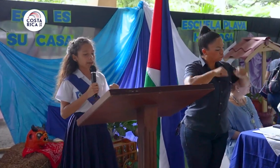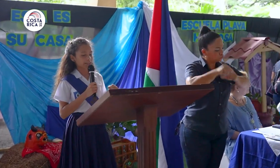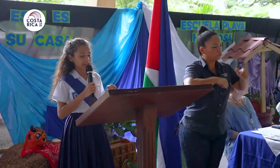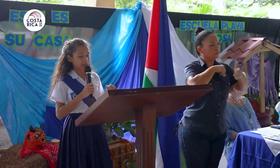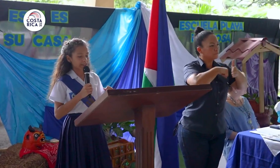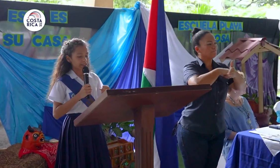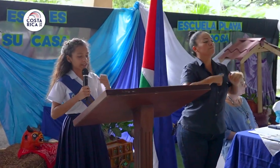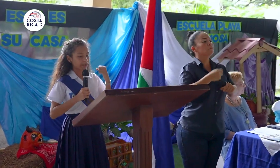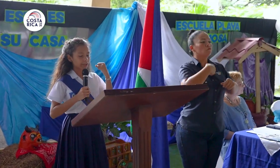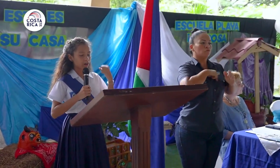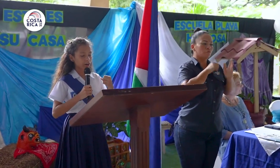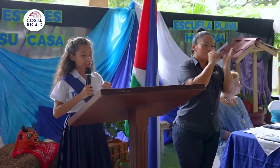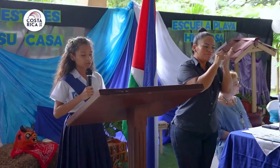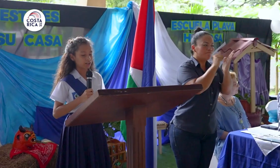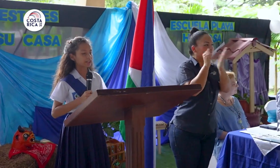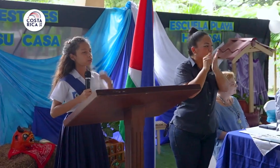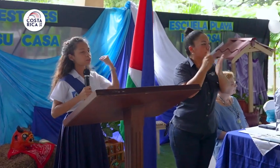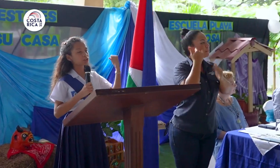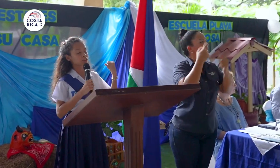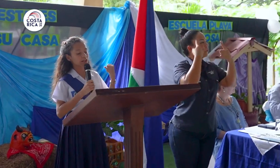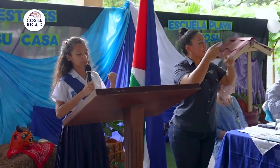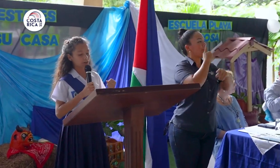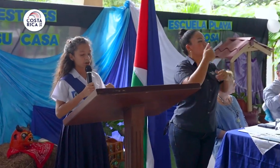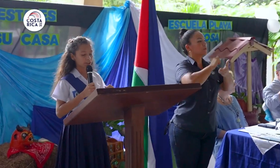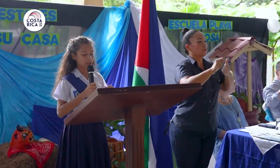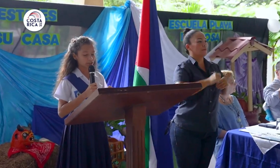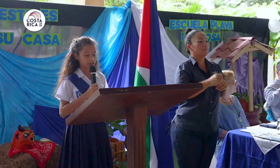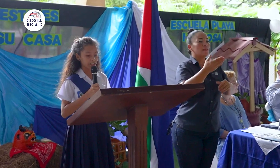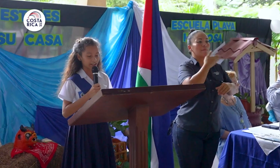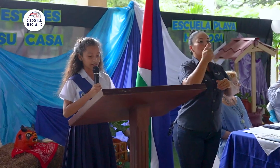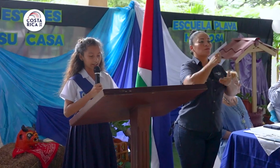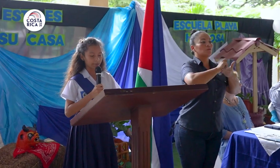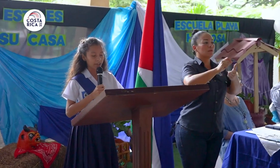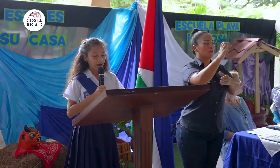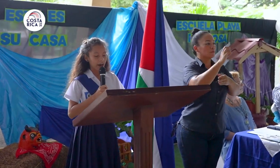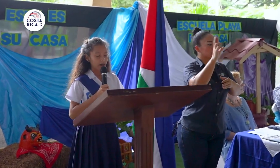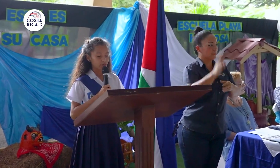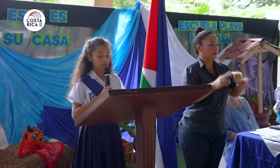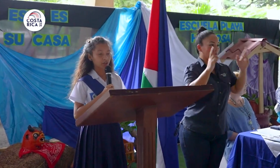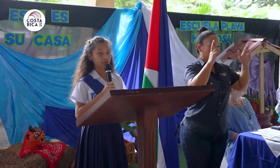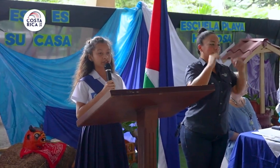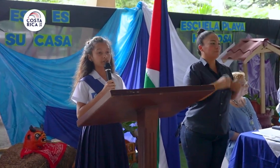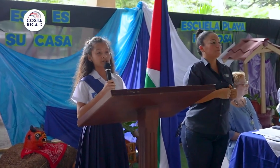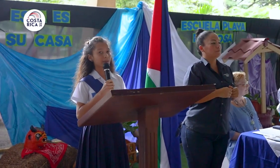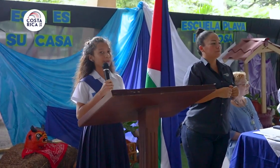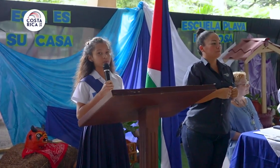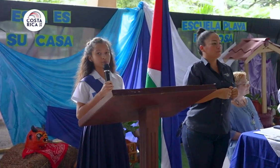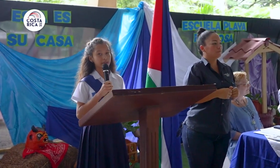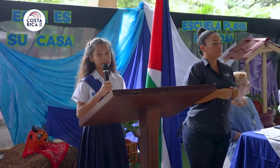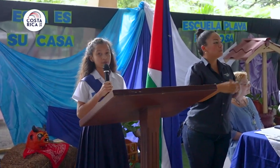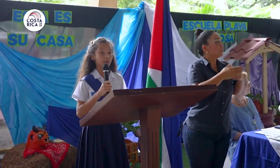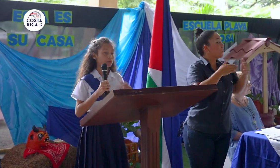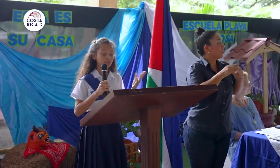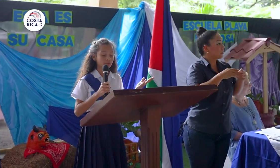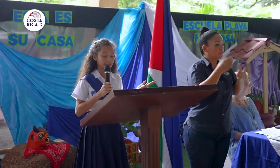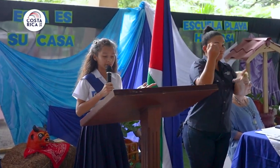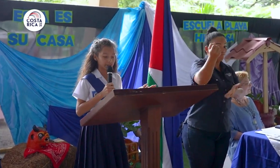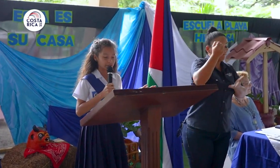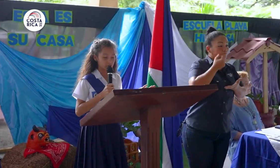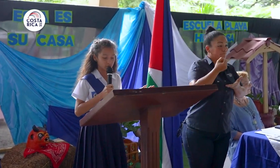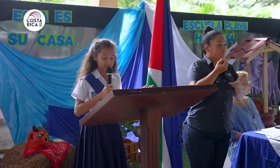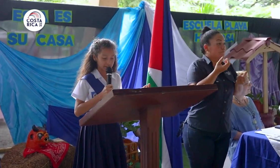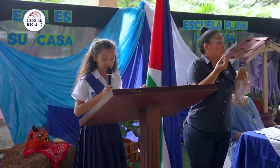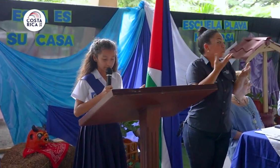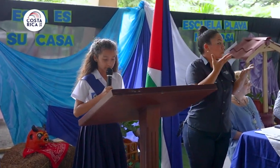tocando puertas para tener la mejor escuela, incluso la mejor de Costa Rica, aun cuando no se nos dé presupuesto por